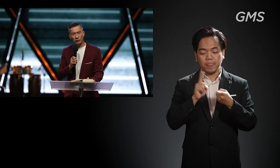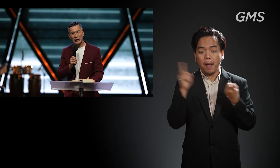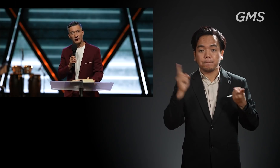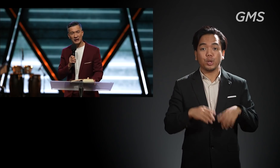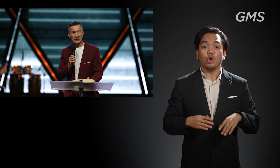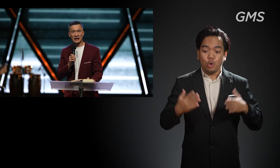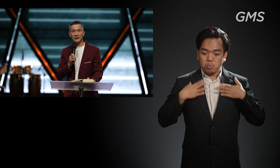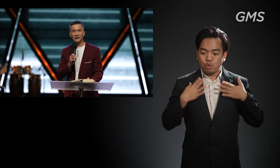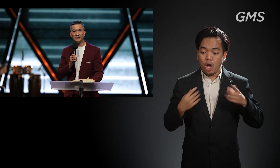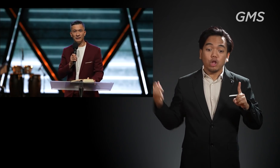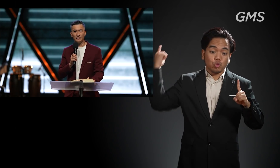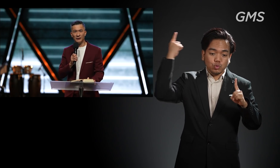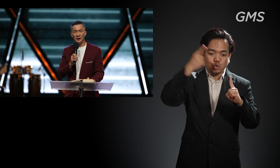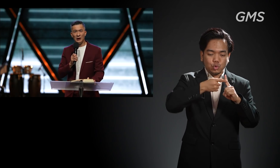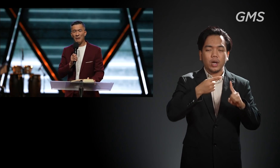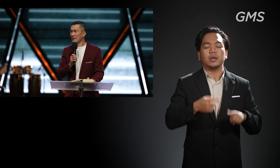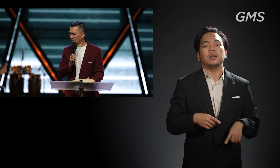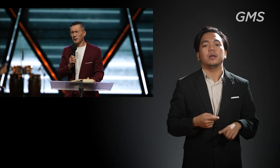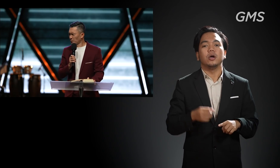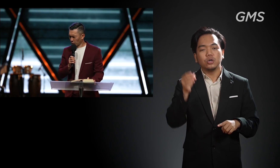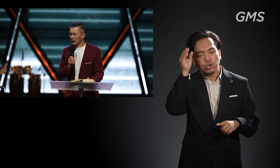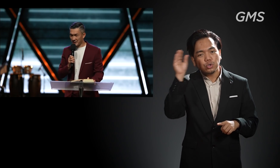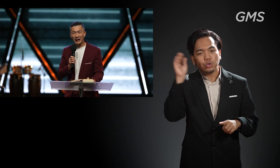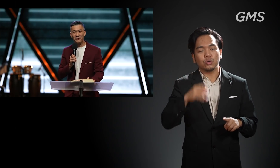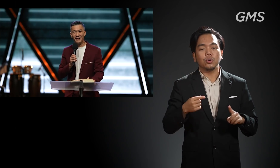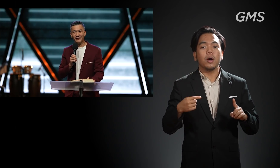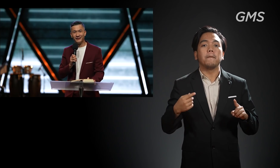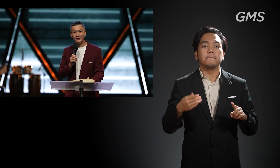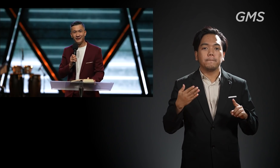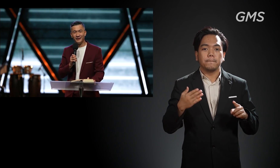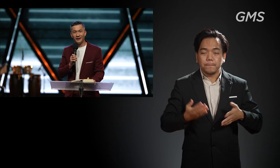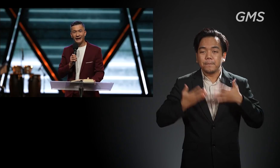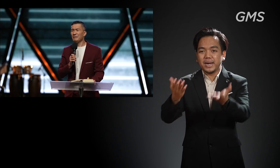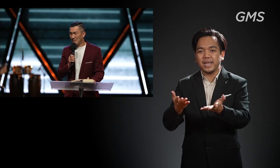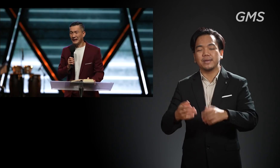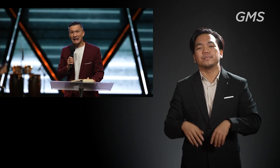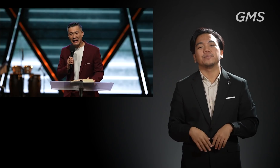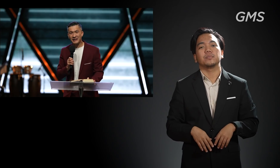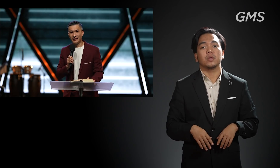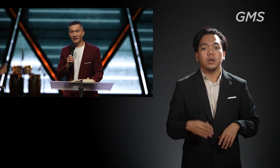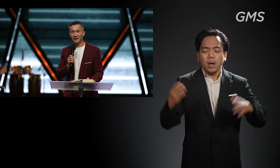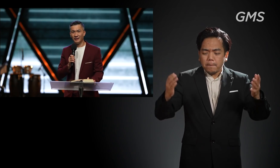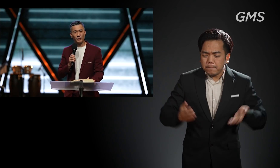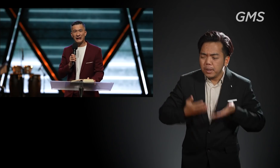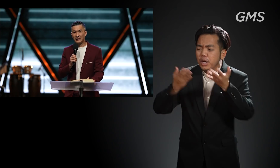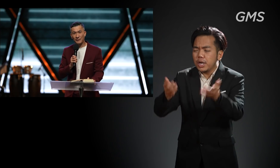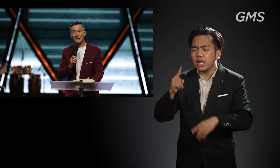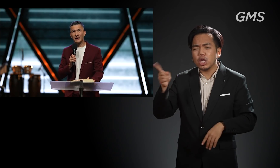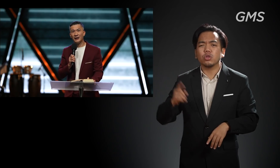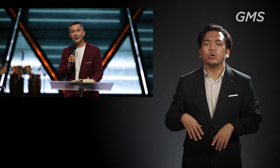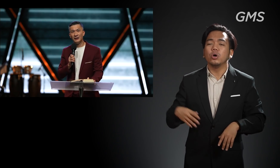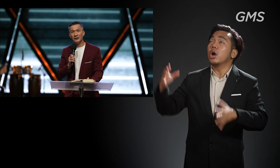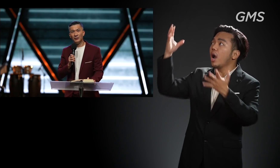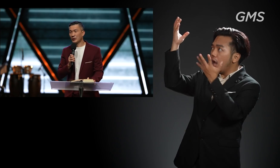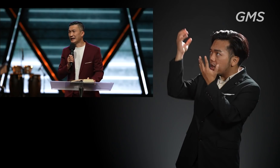minggu lalu saya sudah jelaskan. Memberi itu betul-betul kasih karunia. Kita memberi karena kasih, bukan karena